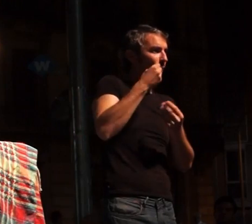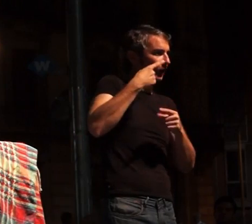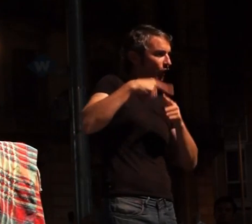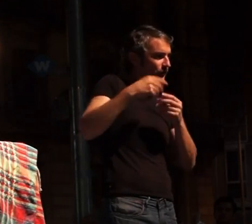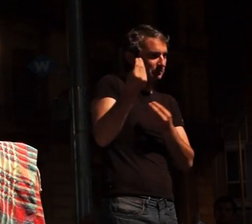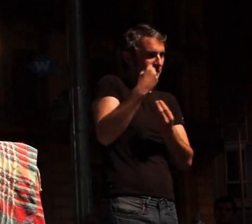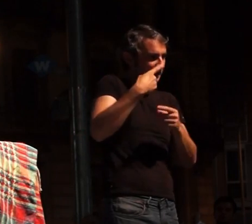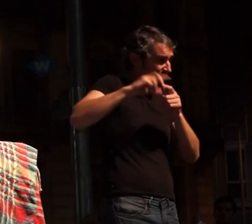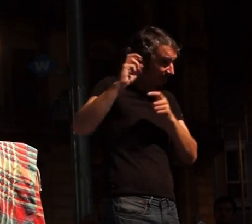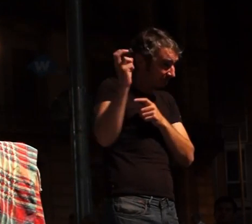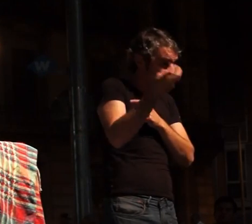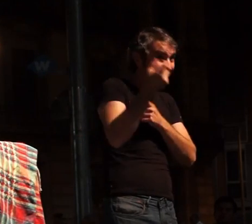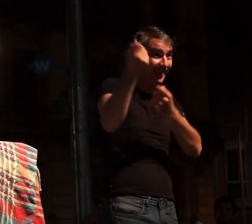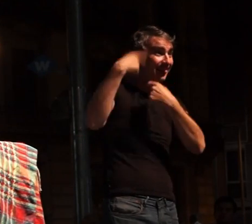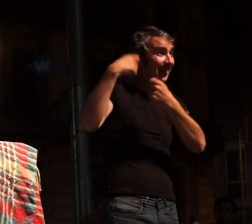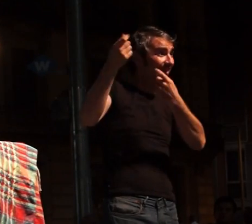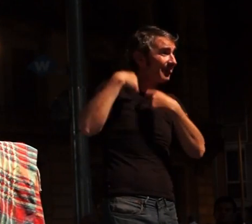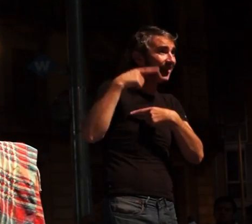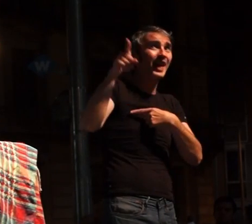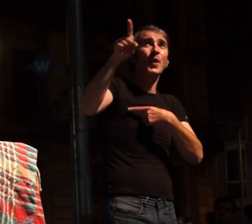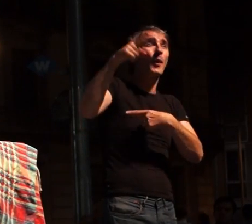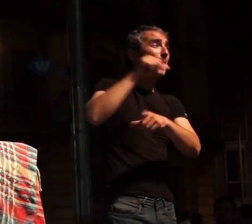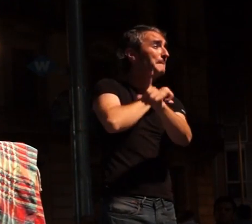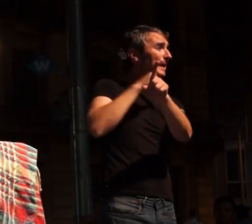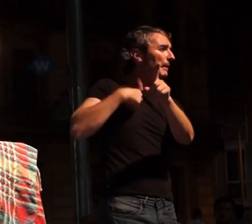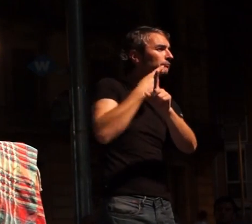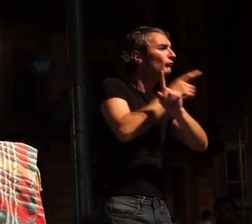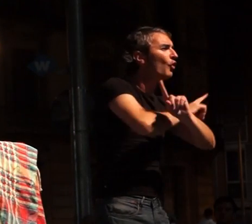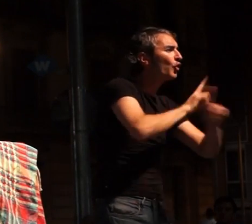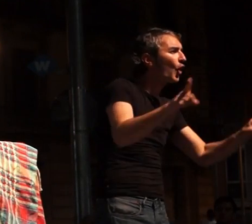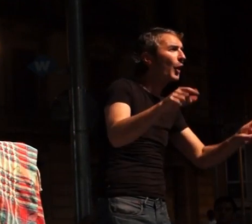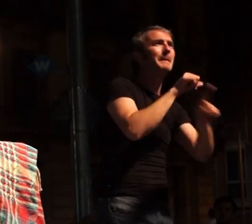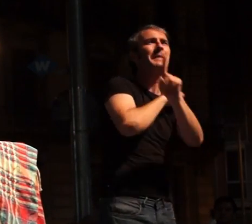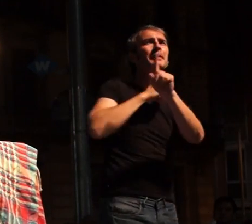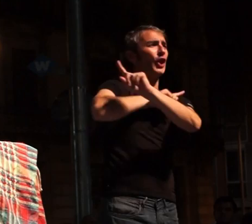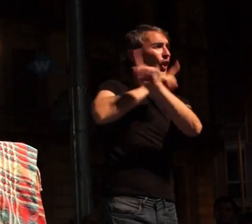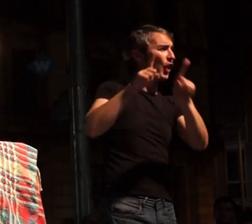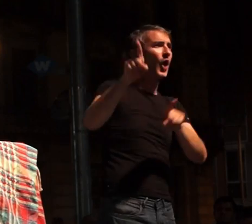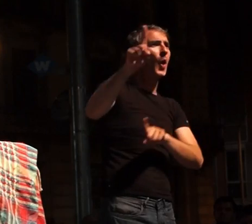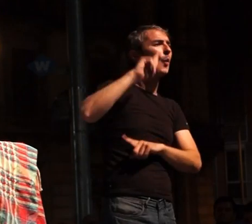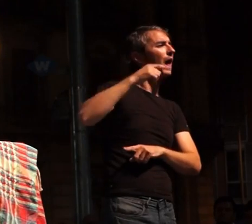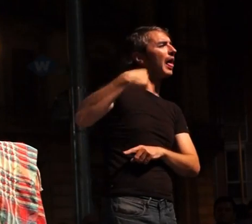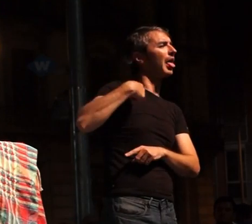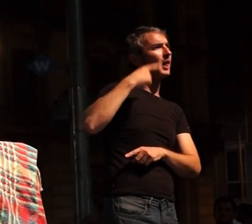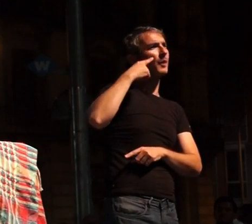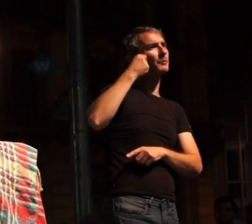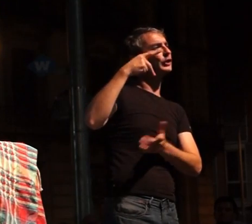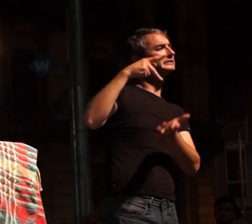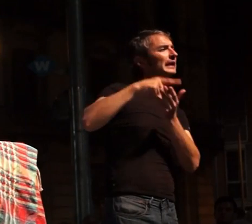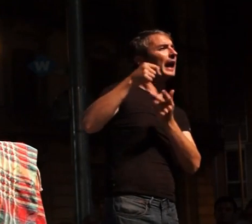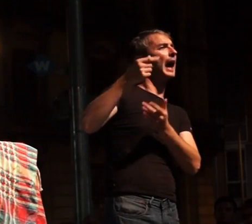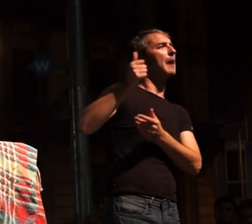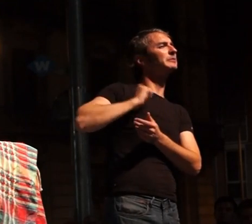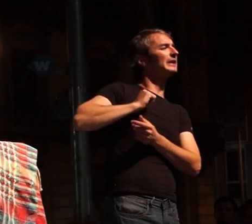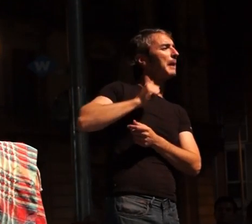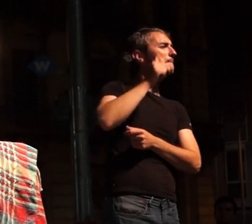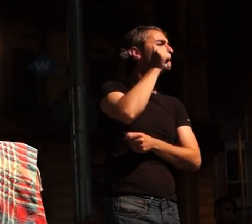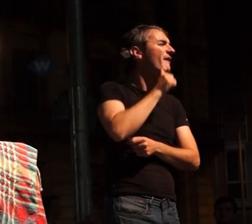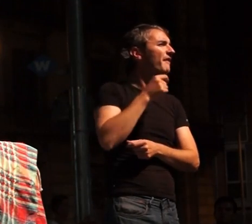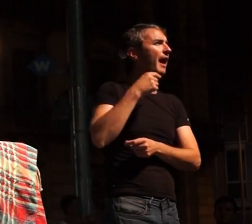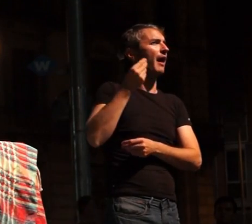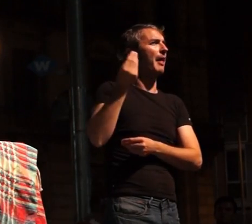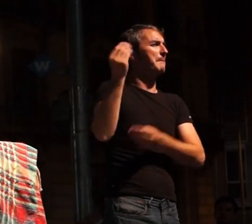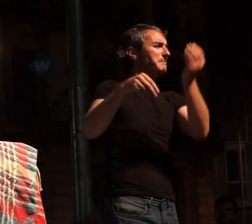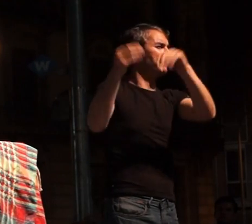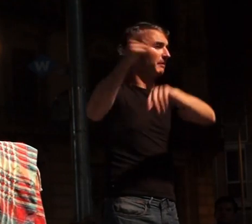les nostres vides, no pot ser privatitzat i no pot ser objecte de mercadeig ni d'especulació. Les nostres